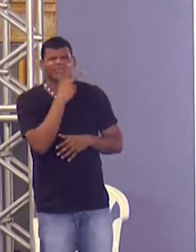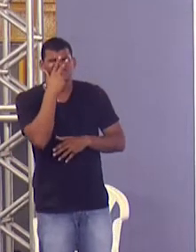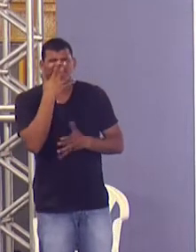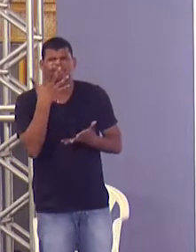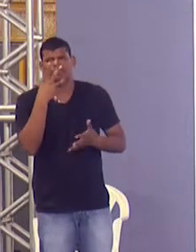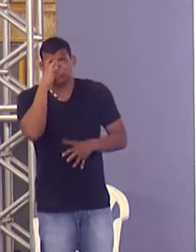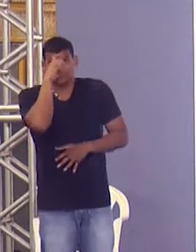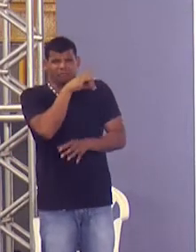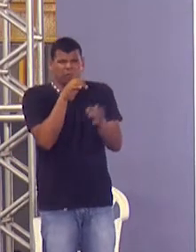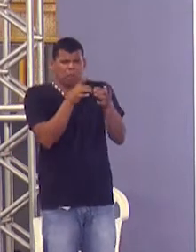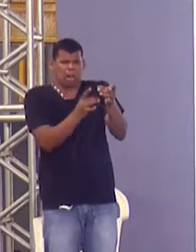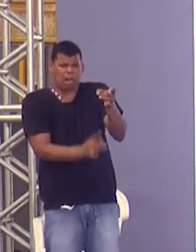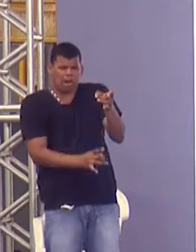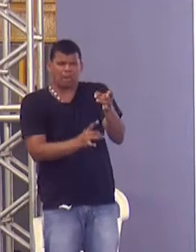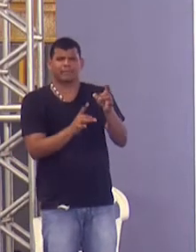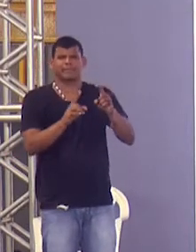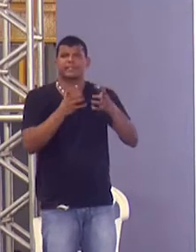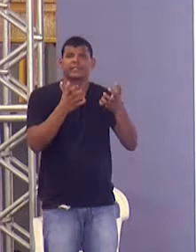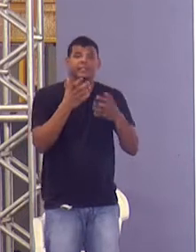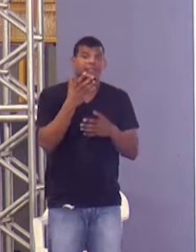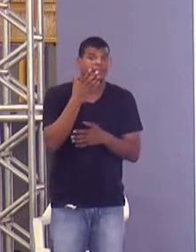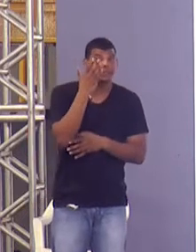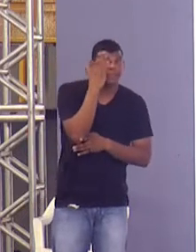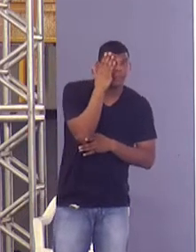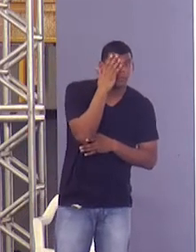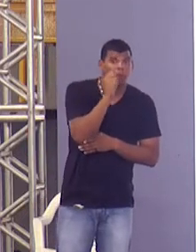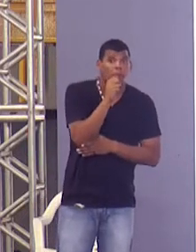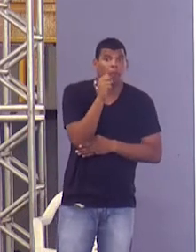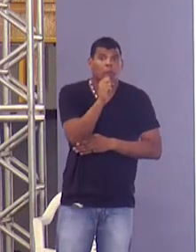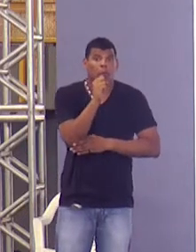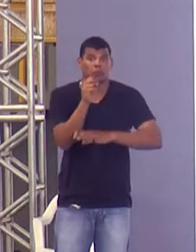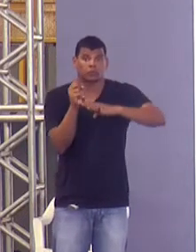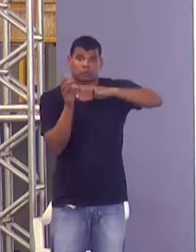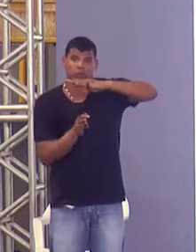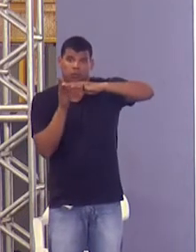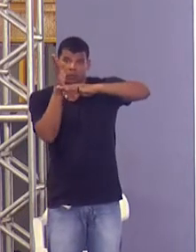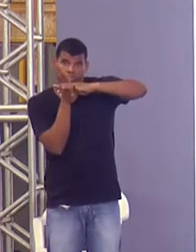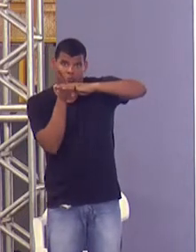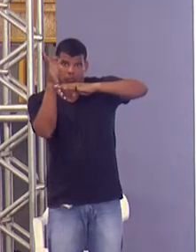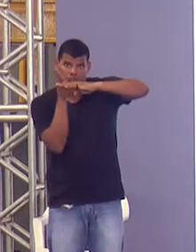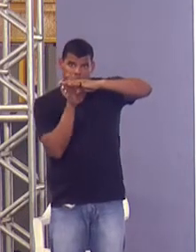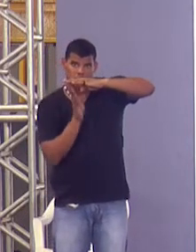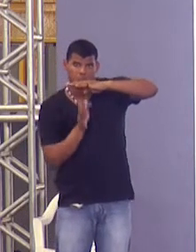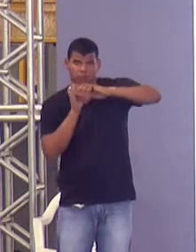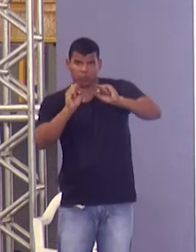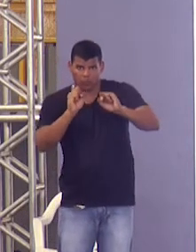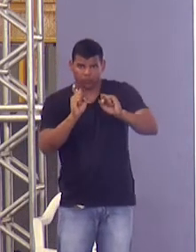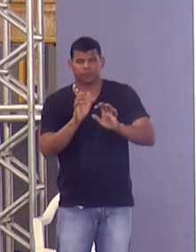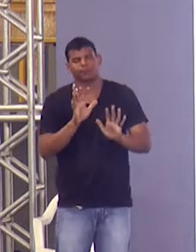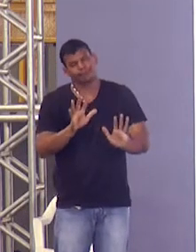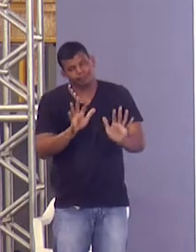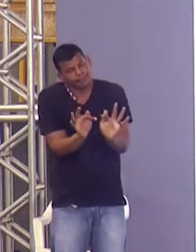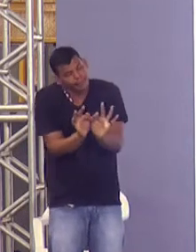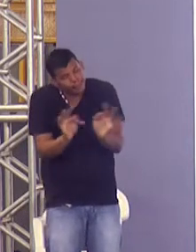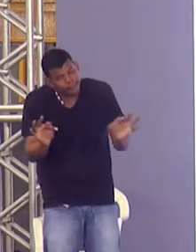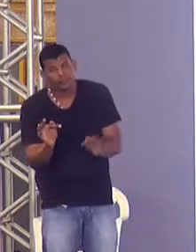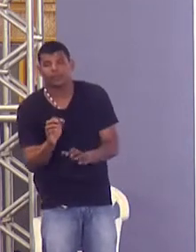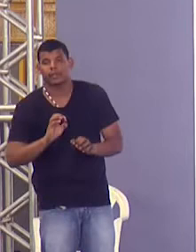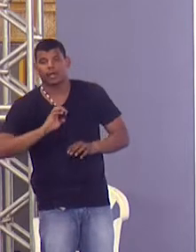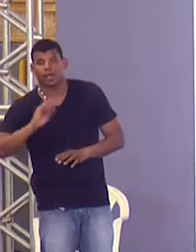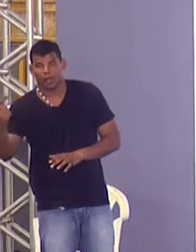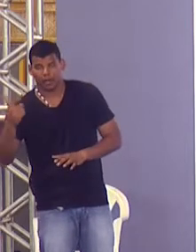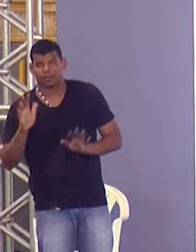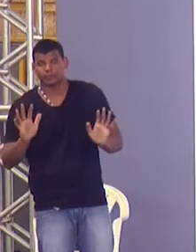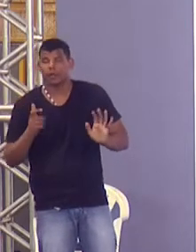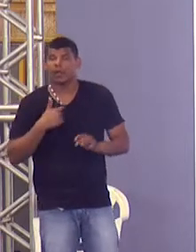Com certeza, gente. Com certeza você pode simplificar essa fração. Tá legal? Eu não simplifiquei